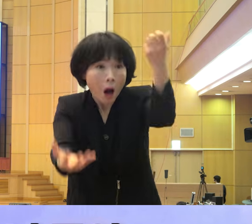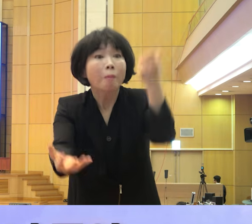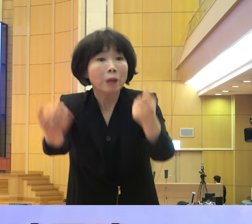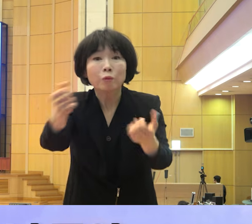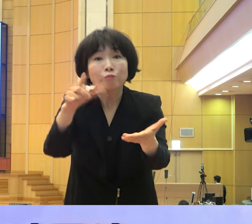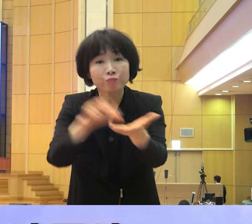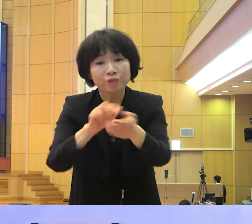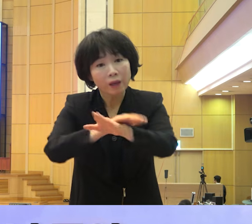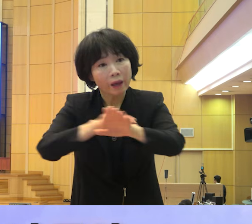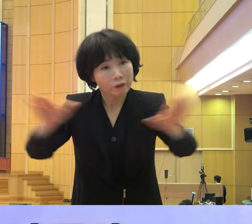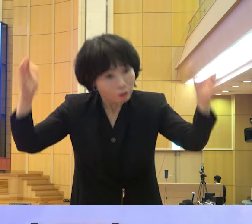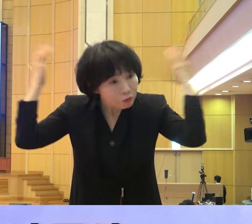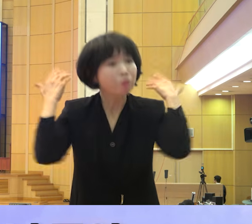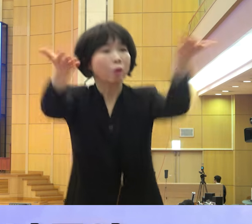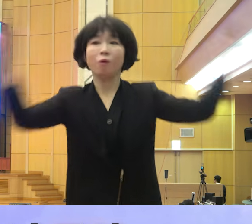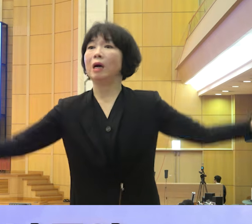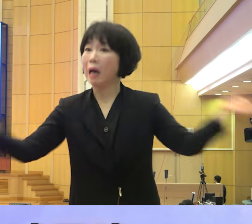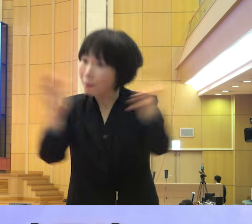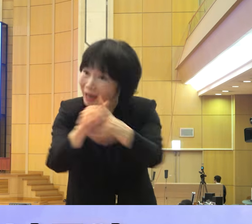없어져요.